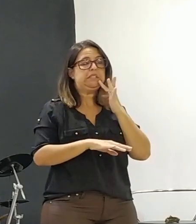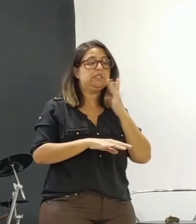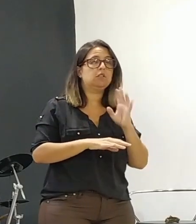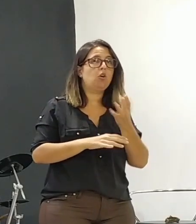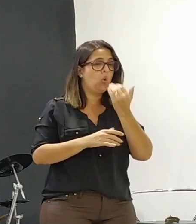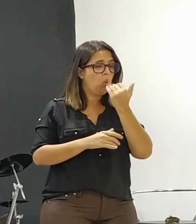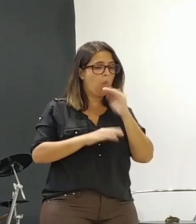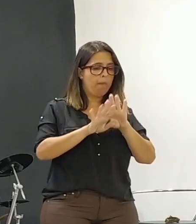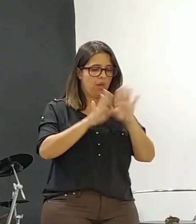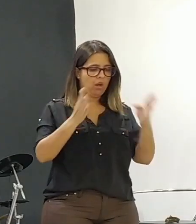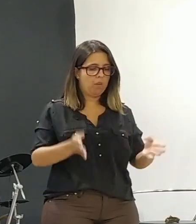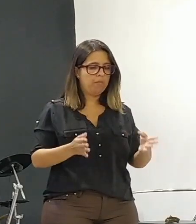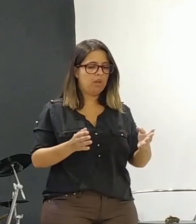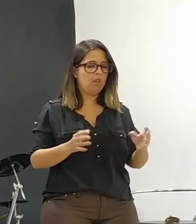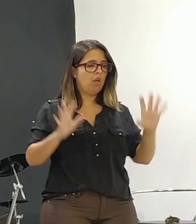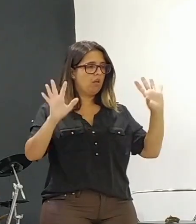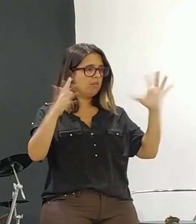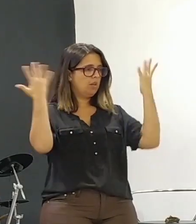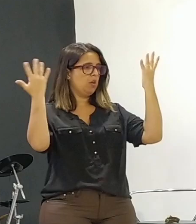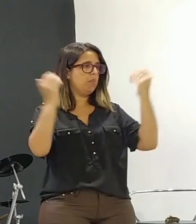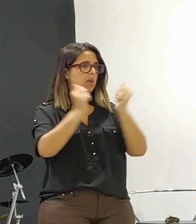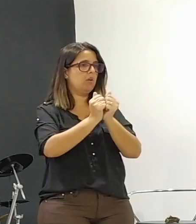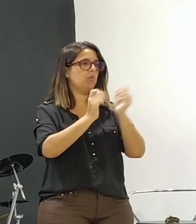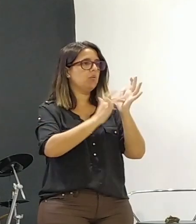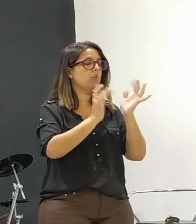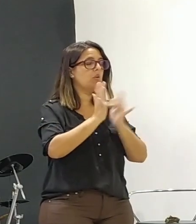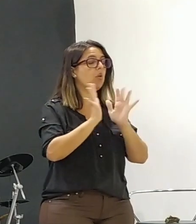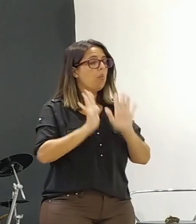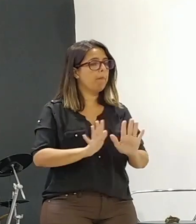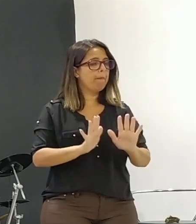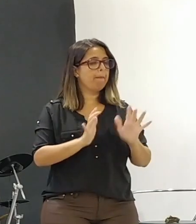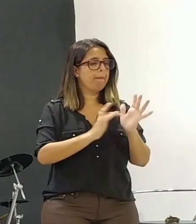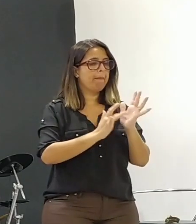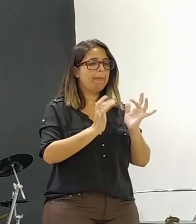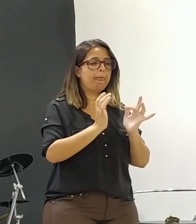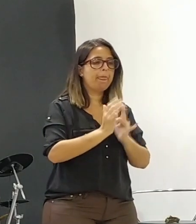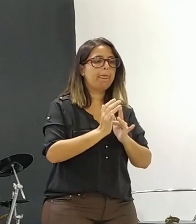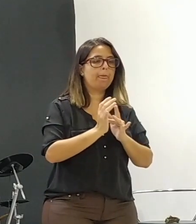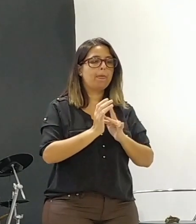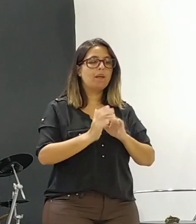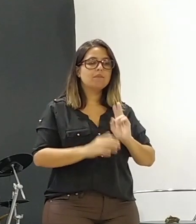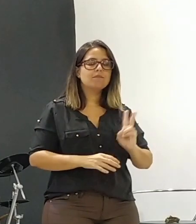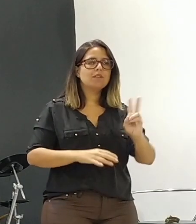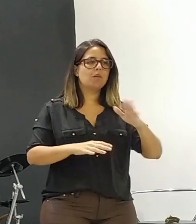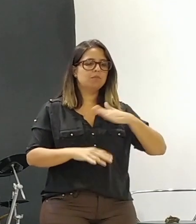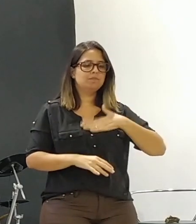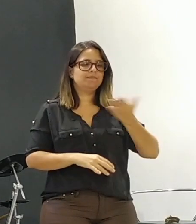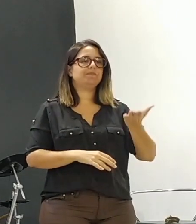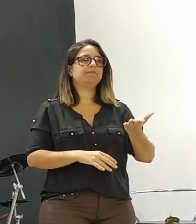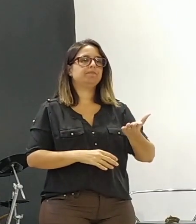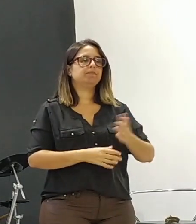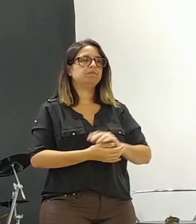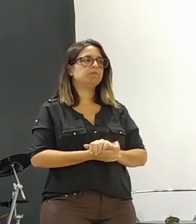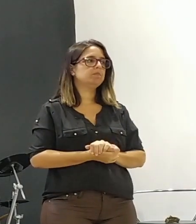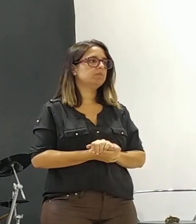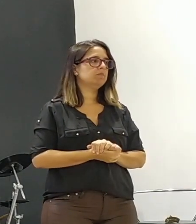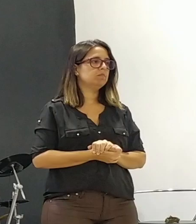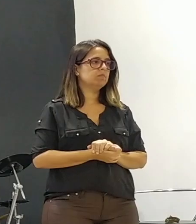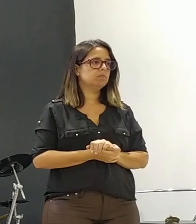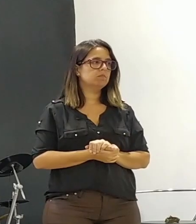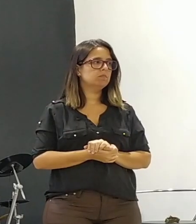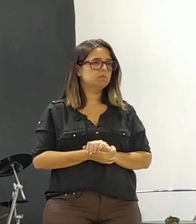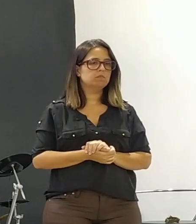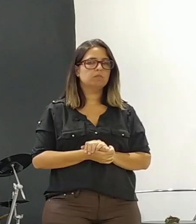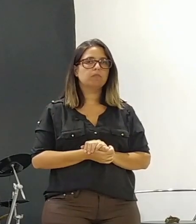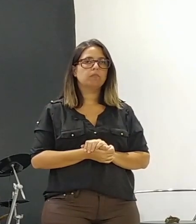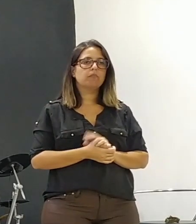vamos comer ali com Jesus, vamos celebrar a Páscoa. Mas Jesus, ele sempre nos surpreende. Sempre ele surpreende, ele sempre